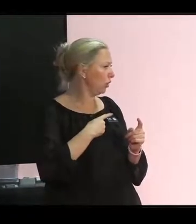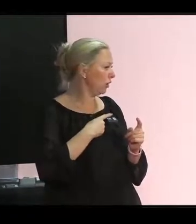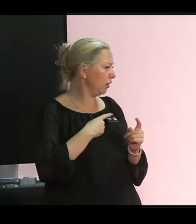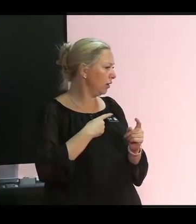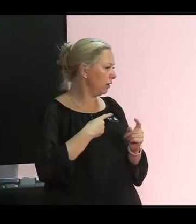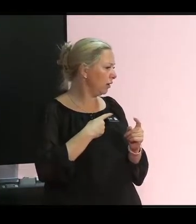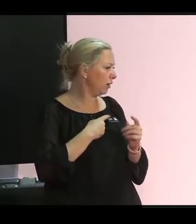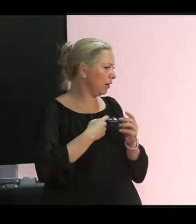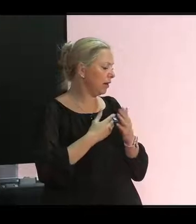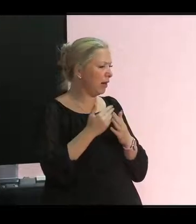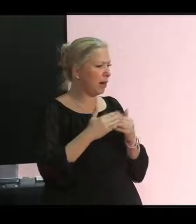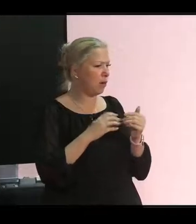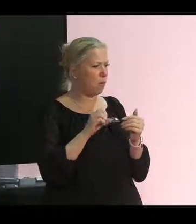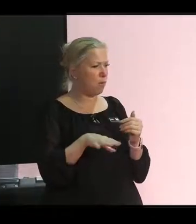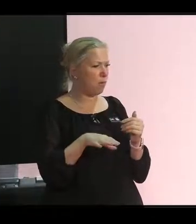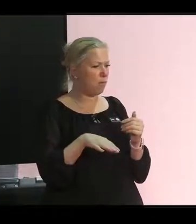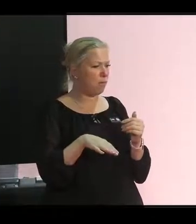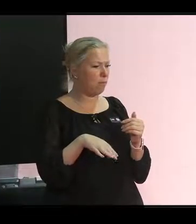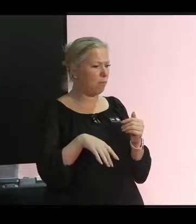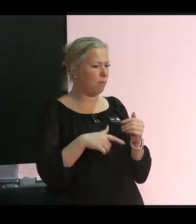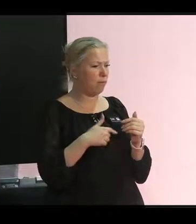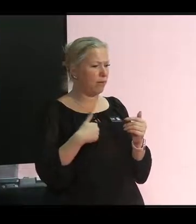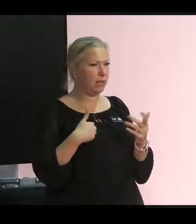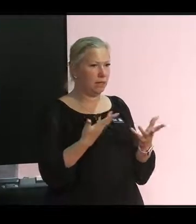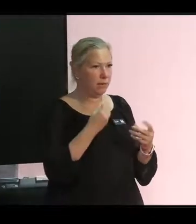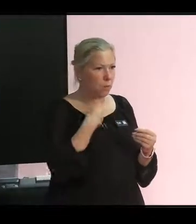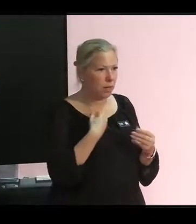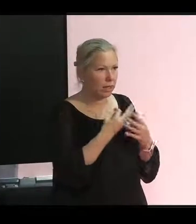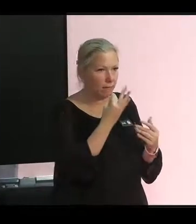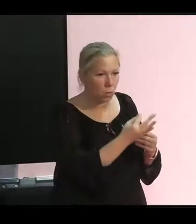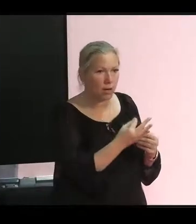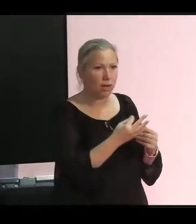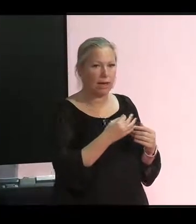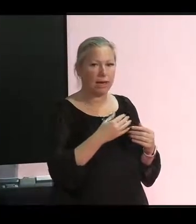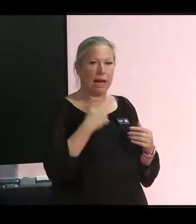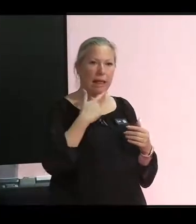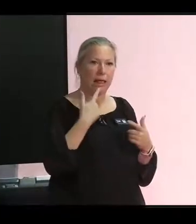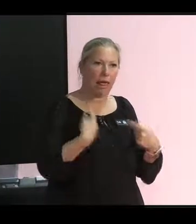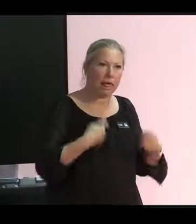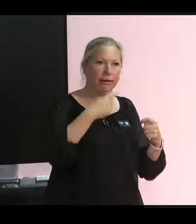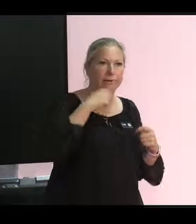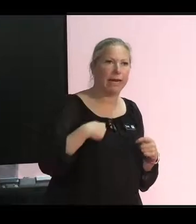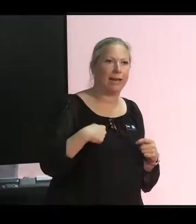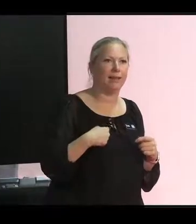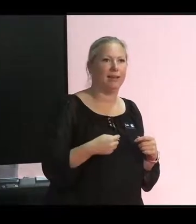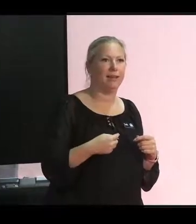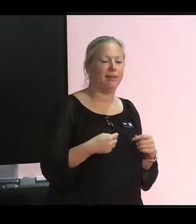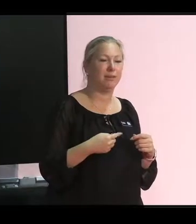som kanske sätter stopp för det här, för man inte vågar liksom vara rädd att göra fel. Helt